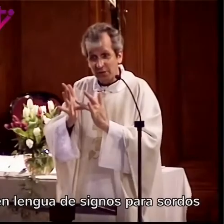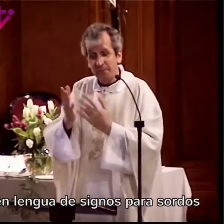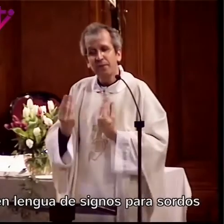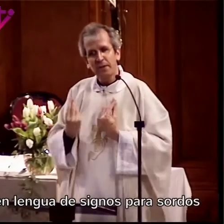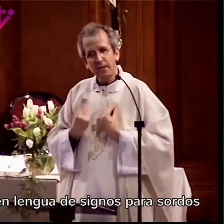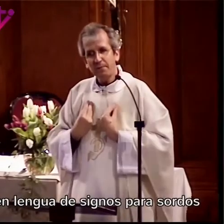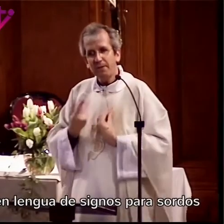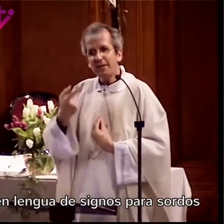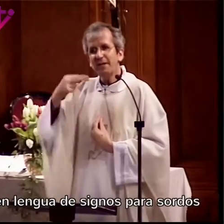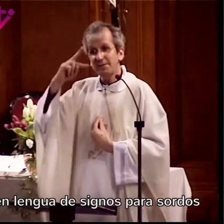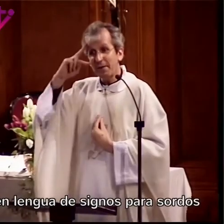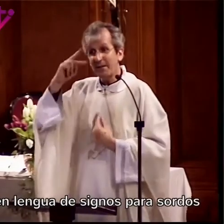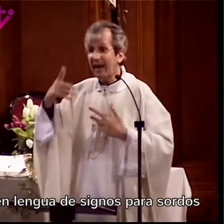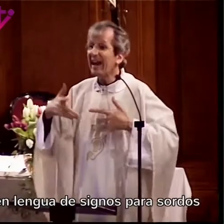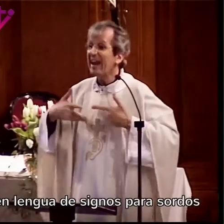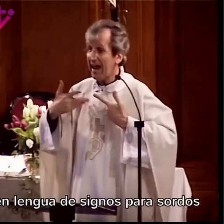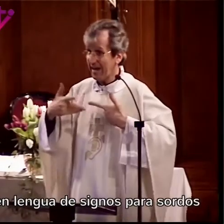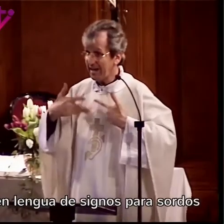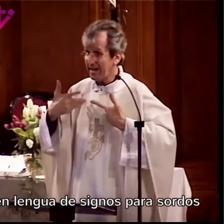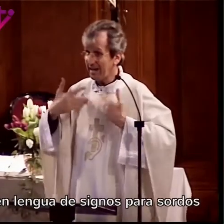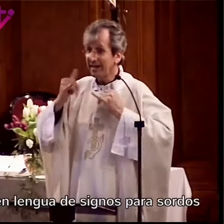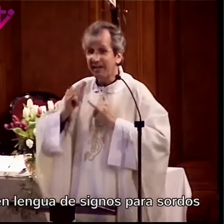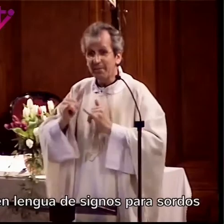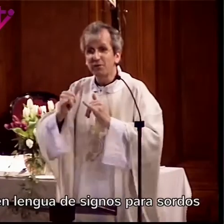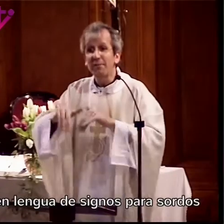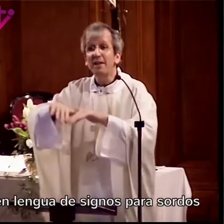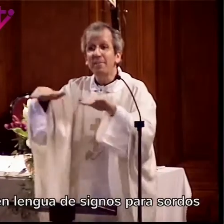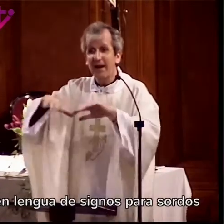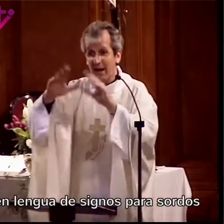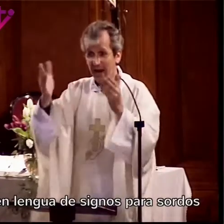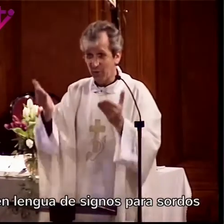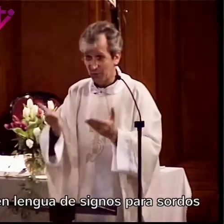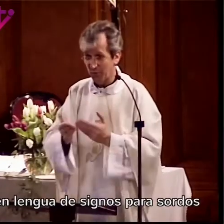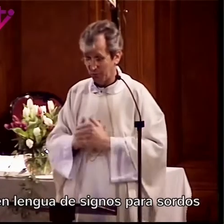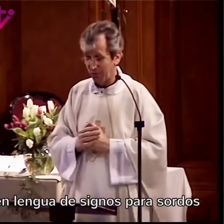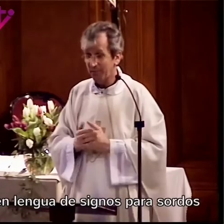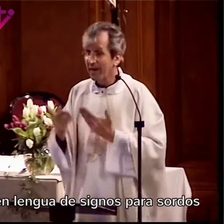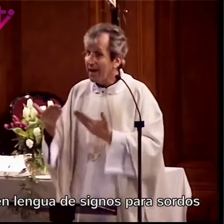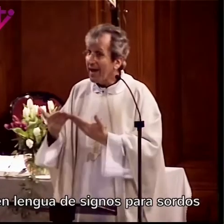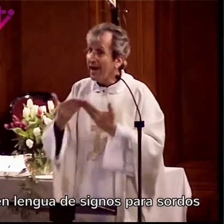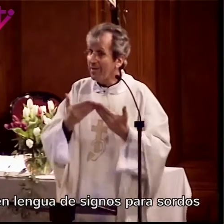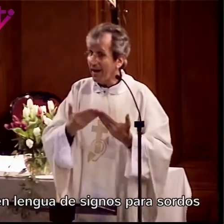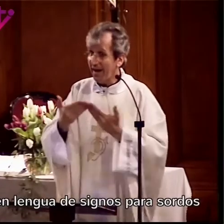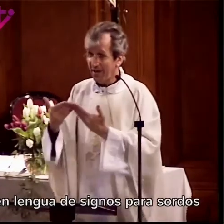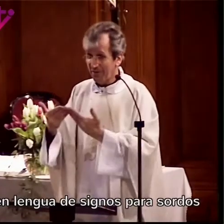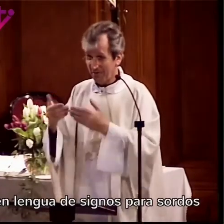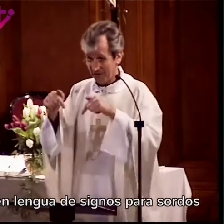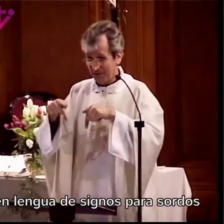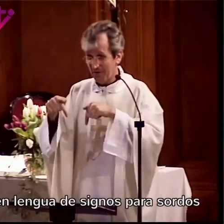y vivir y experimentar la alegría que debemos saber llevar a nuestro mundo. El Evangelio de hoy